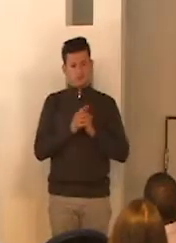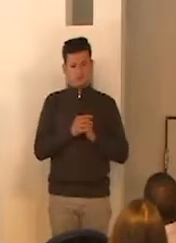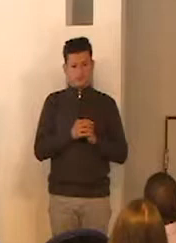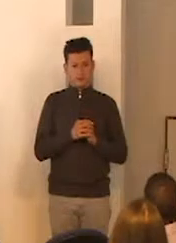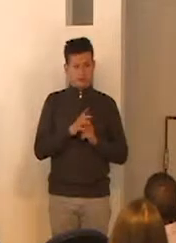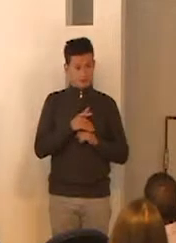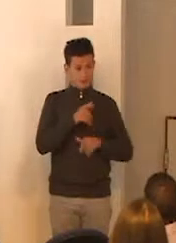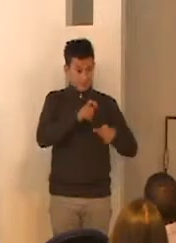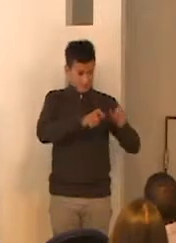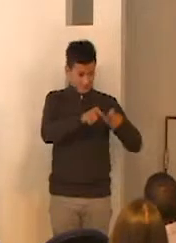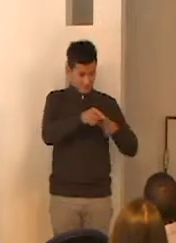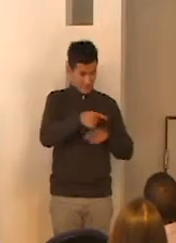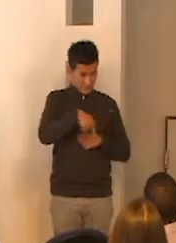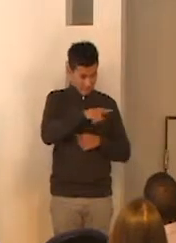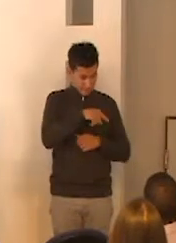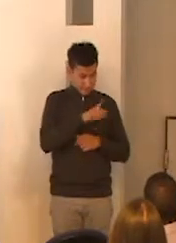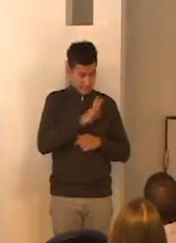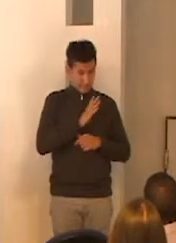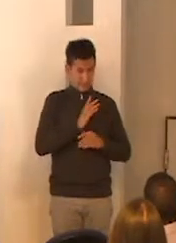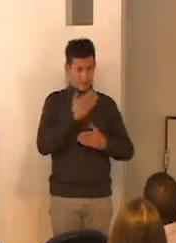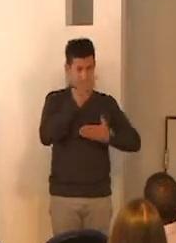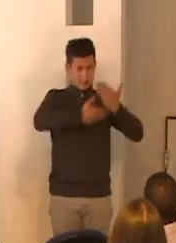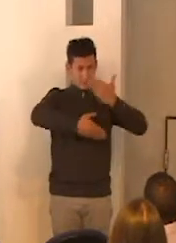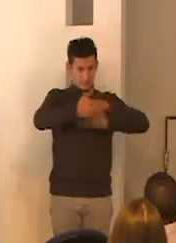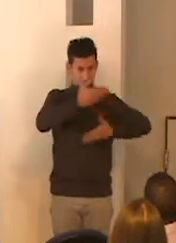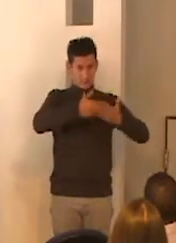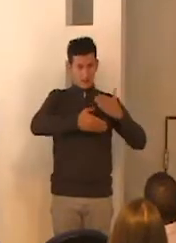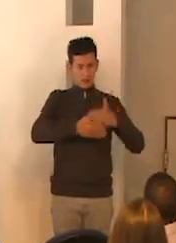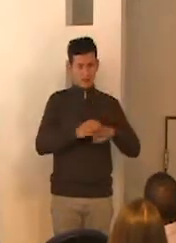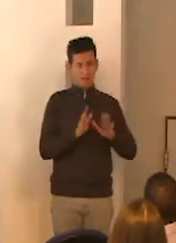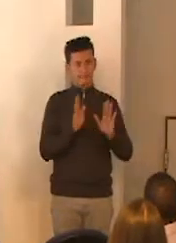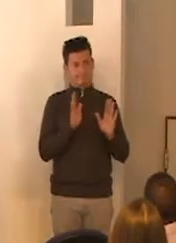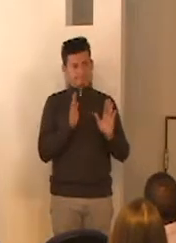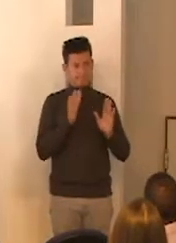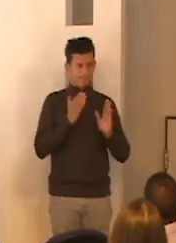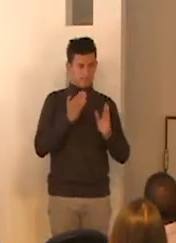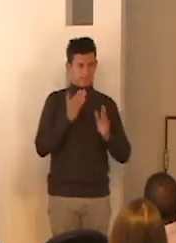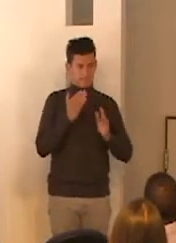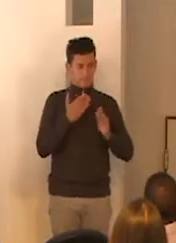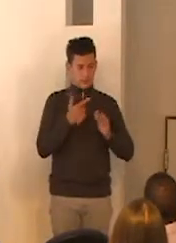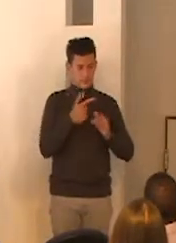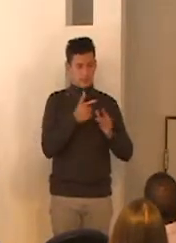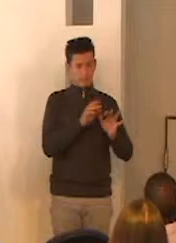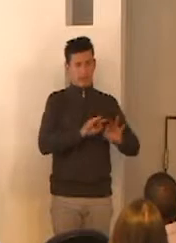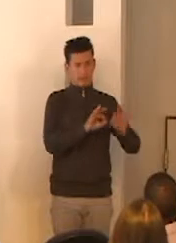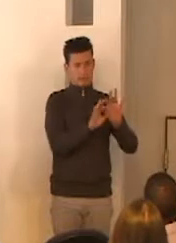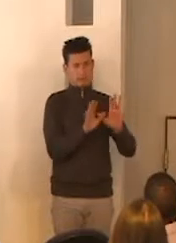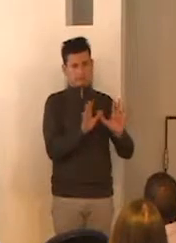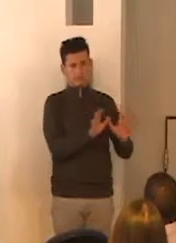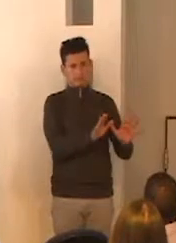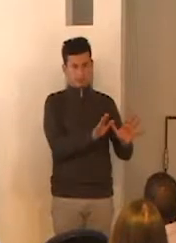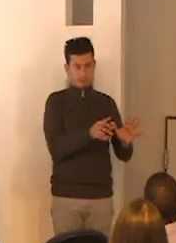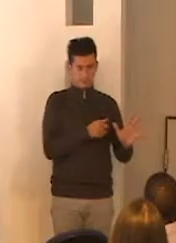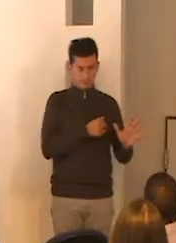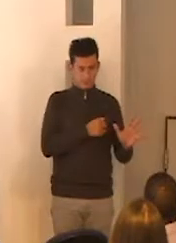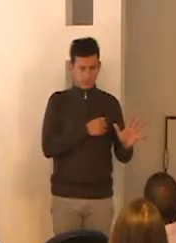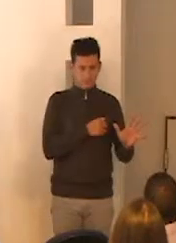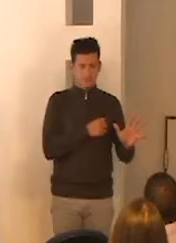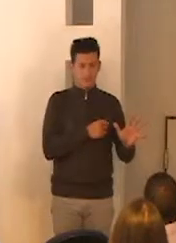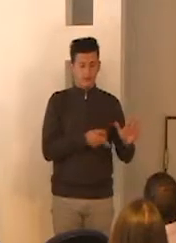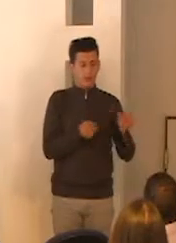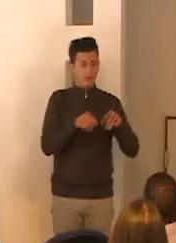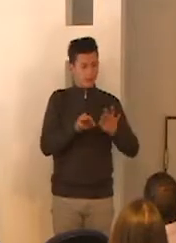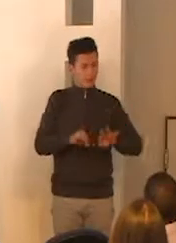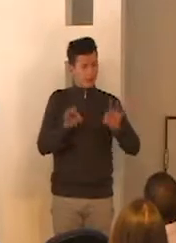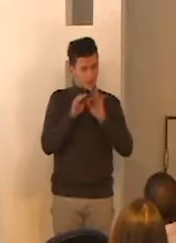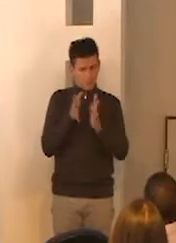en las personas con discapacidad pues tienen un lugar predominante. También es importante